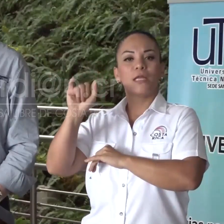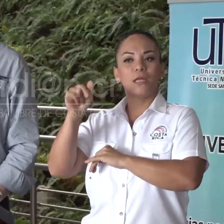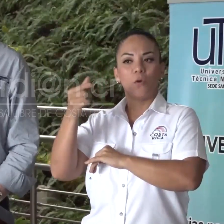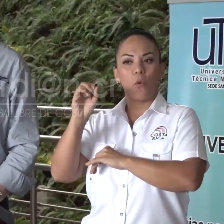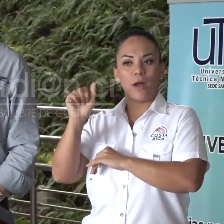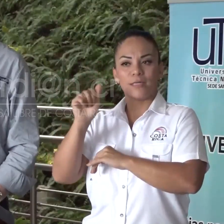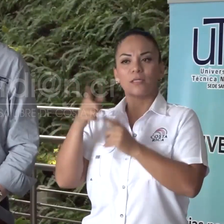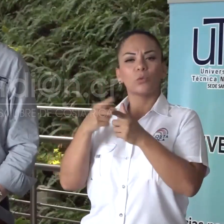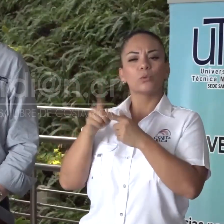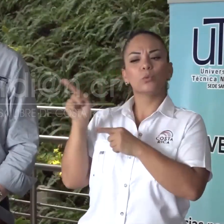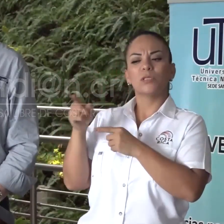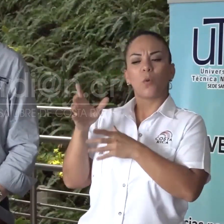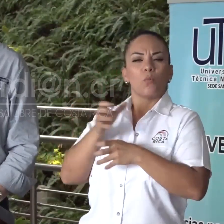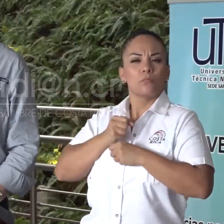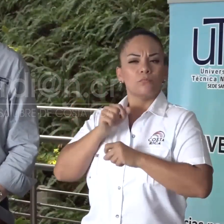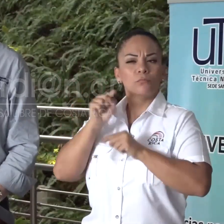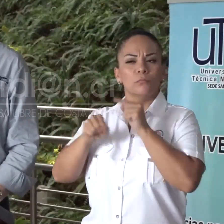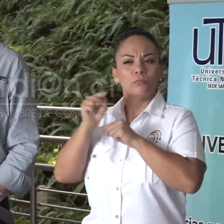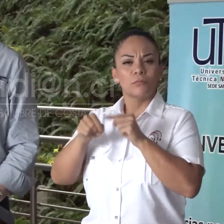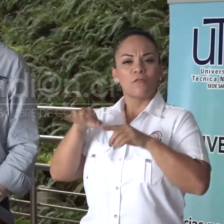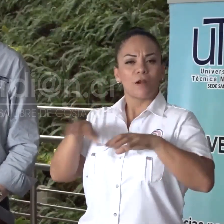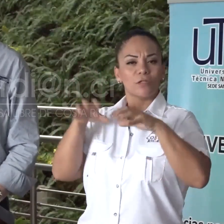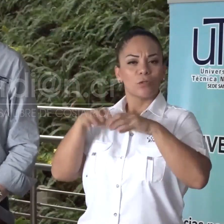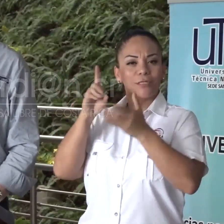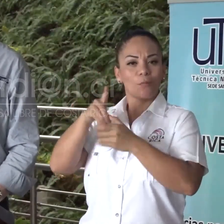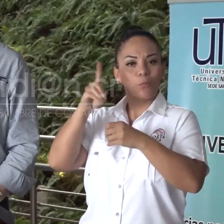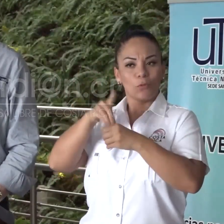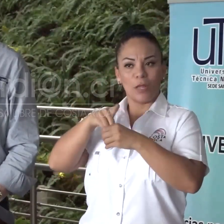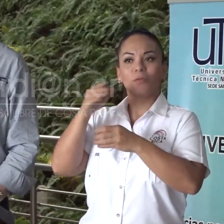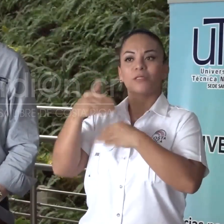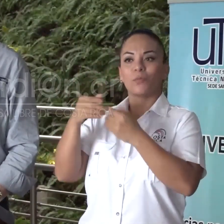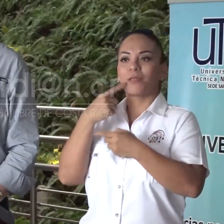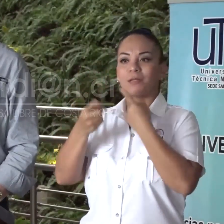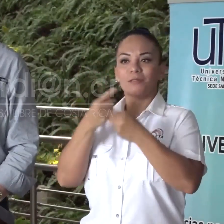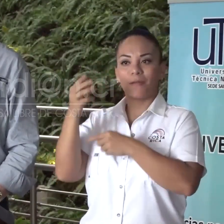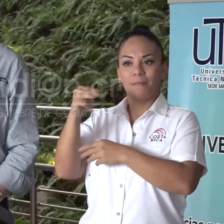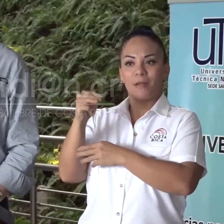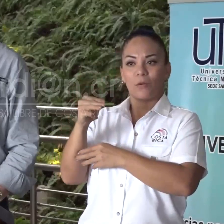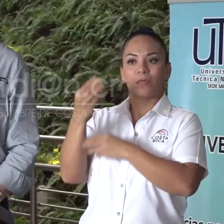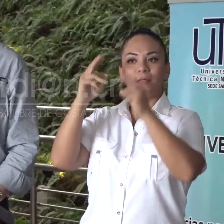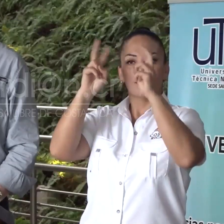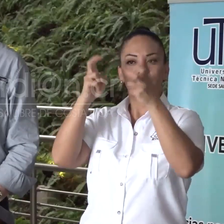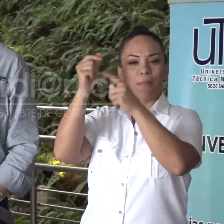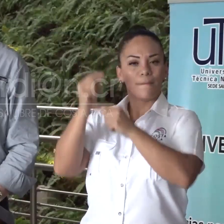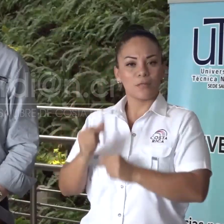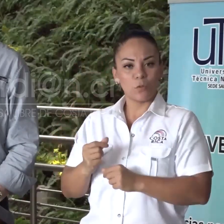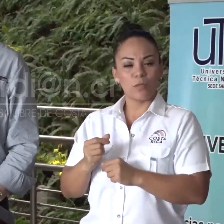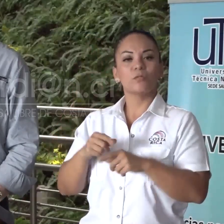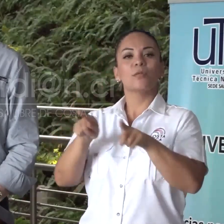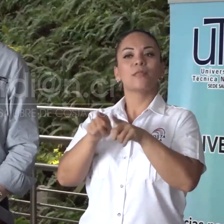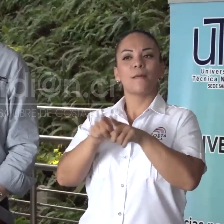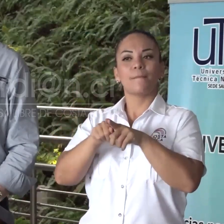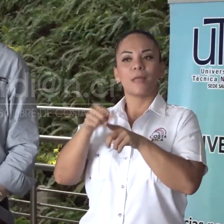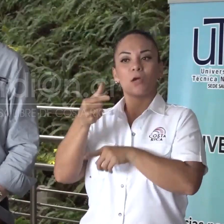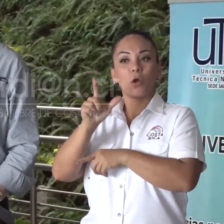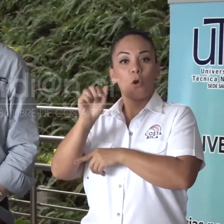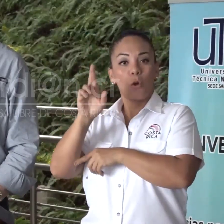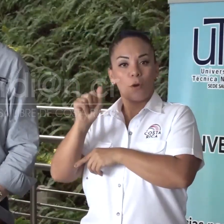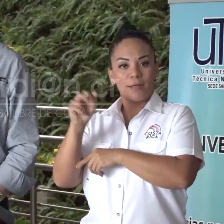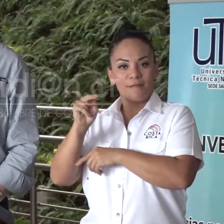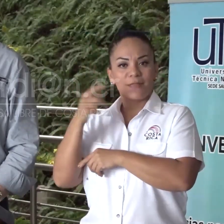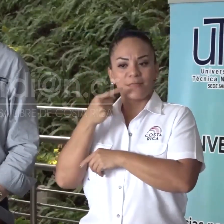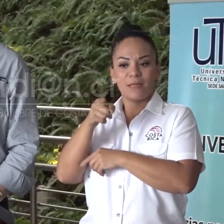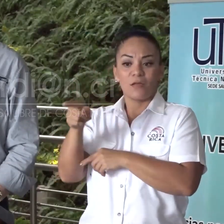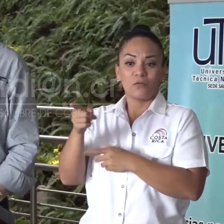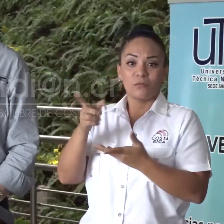las críticas de los diputados, las reacciones de los diputados luego de las declaraciones suyas del miércoles por el tema del presupuesto? E inclusive doña Gloria Navas dice que ellos